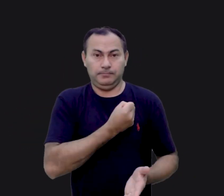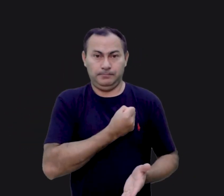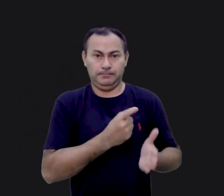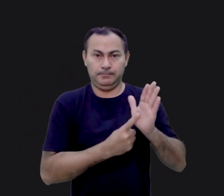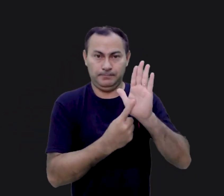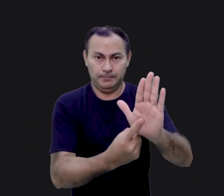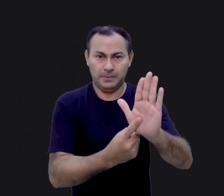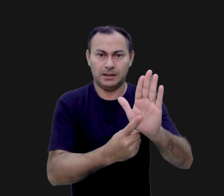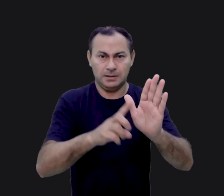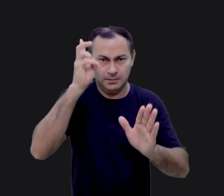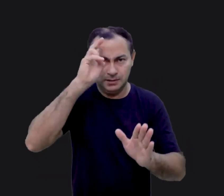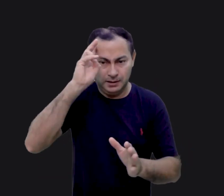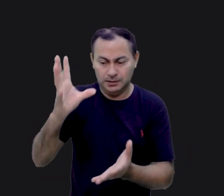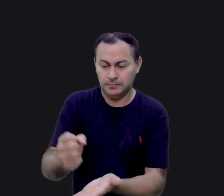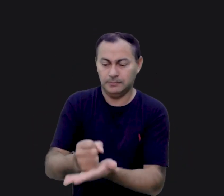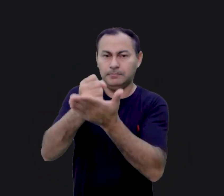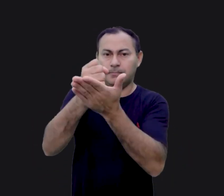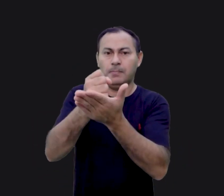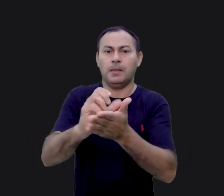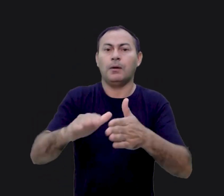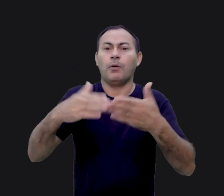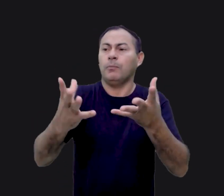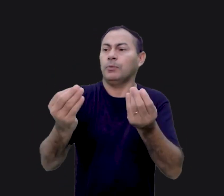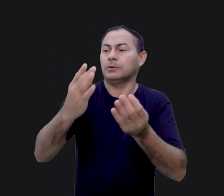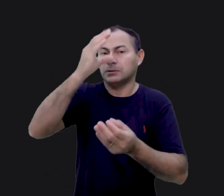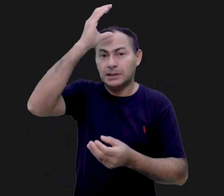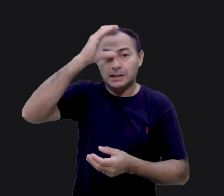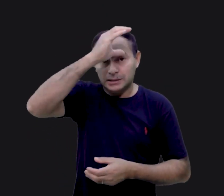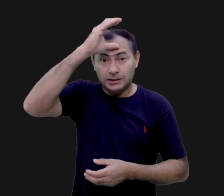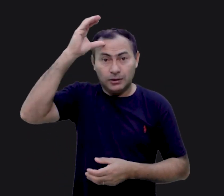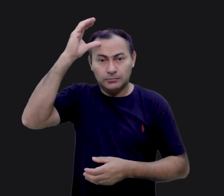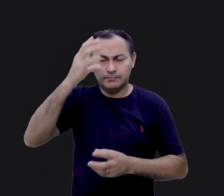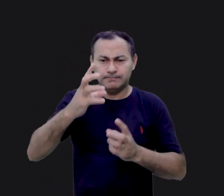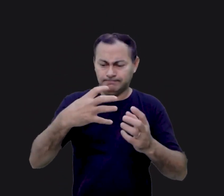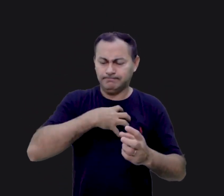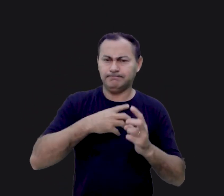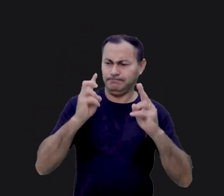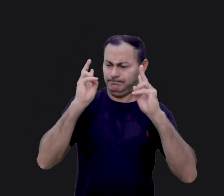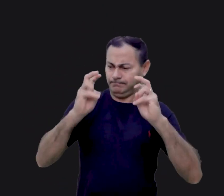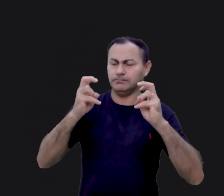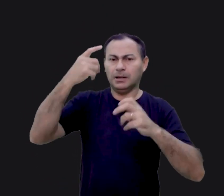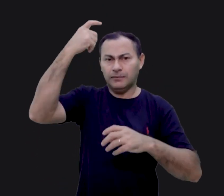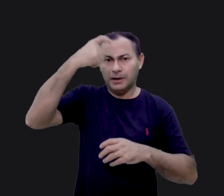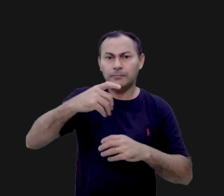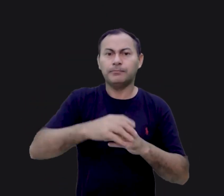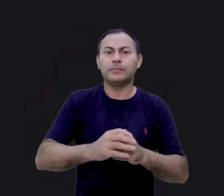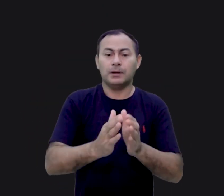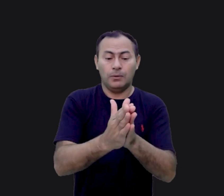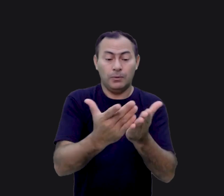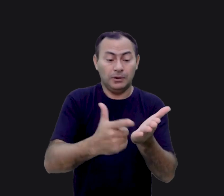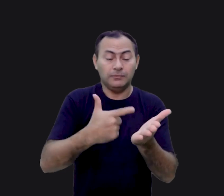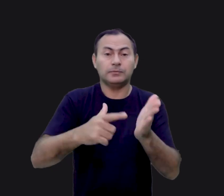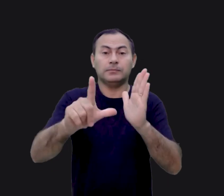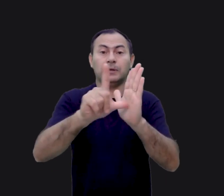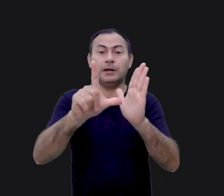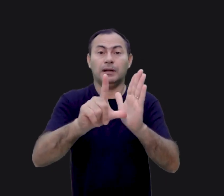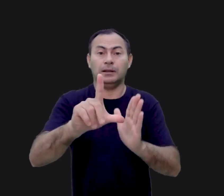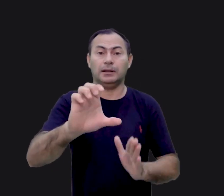apresenta essa alegoria da salvação com a qual muitos cristãos se identificam o livro de Levítico nos